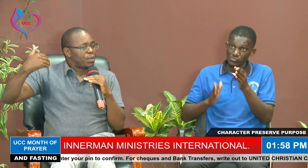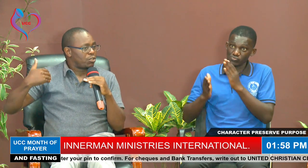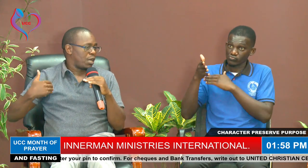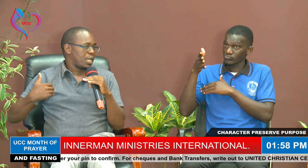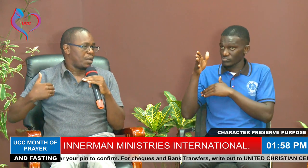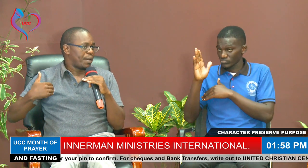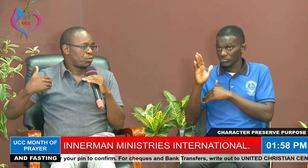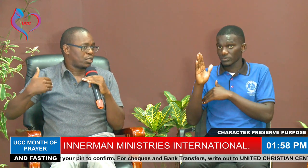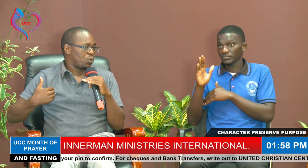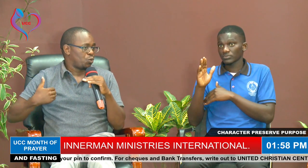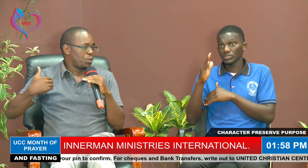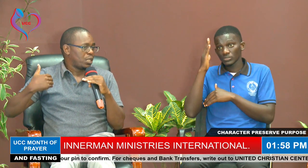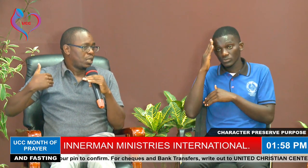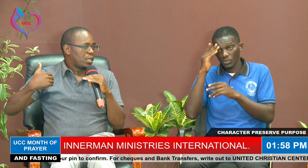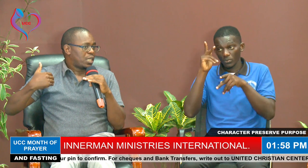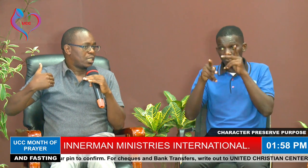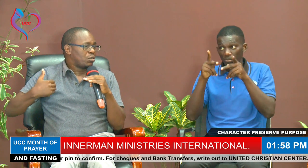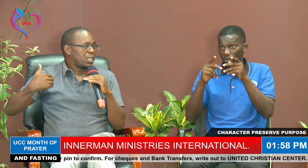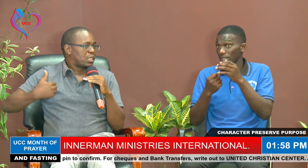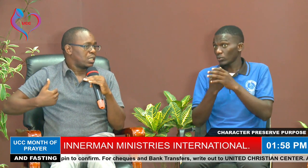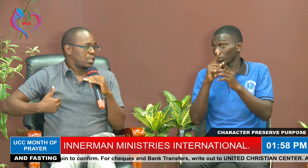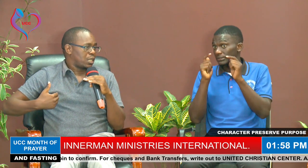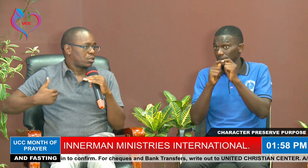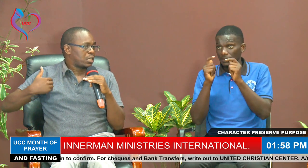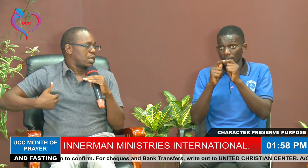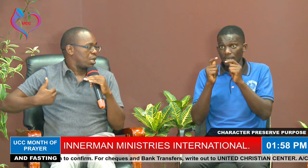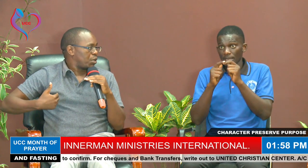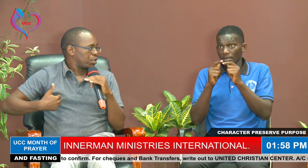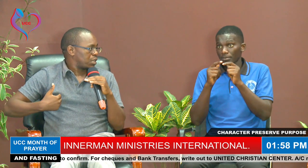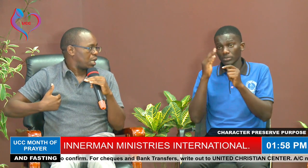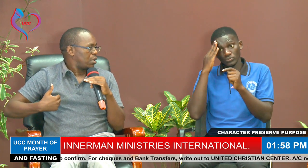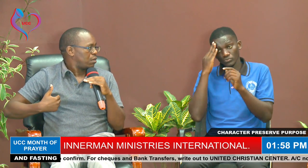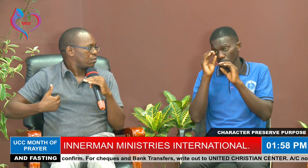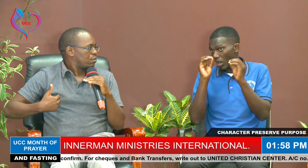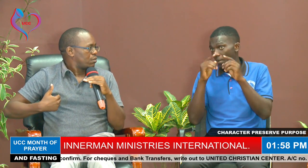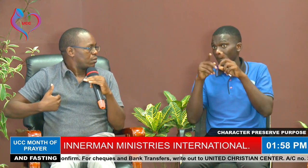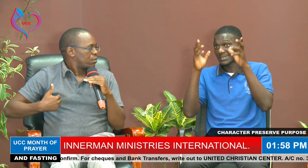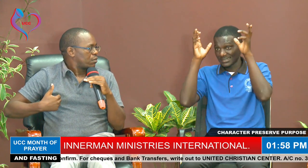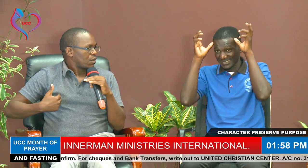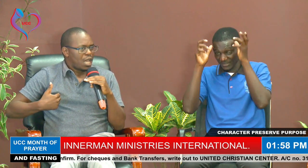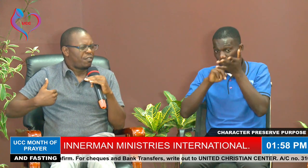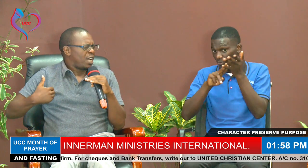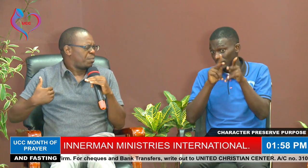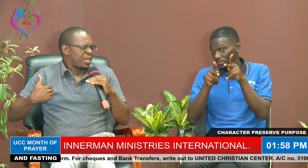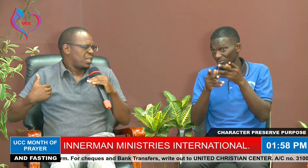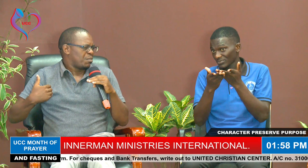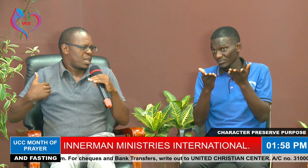pain to Alakulete Obulumi, they did not intend it. Katustani yabakozesa. I have had pain in my